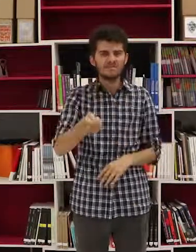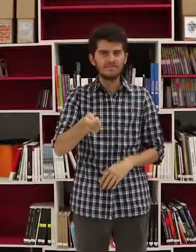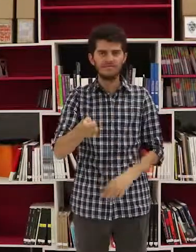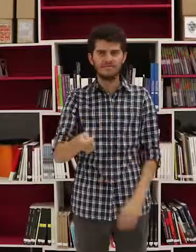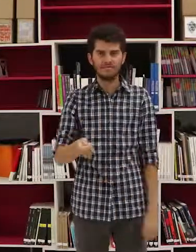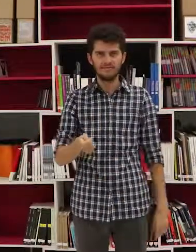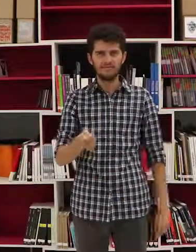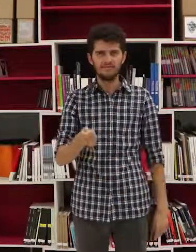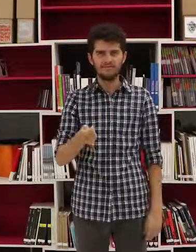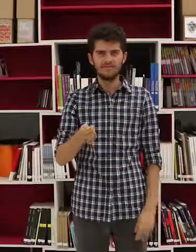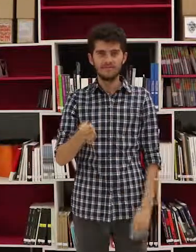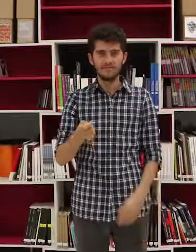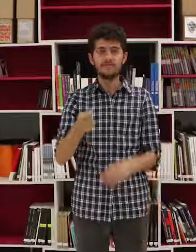de las 5 a las 9 de la noche.